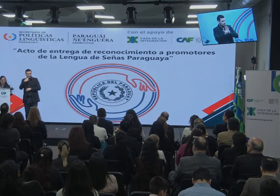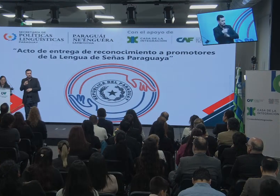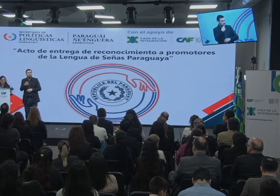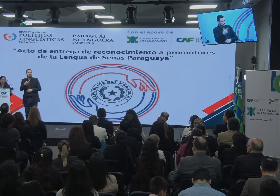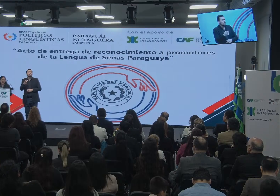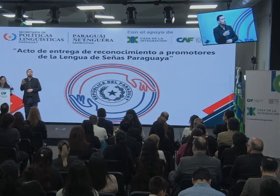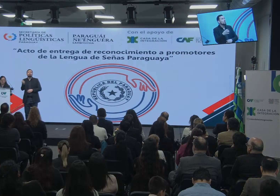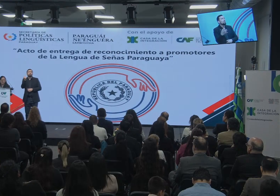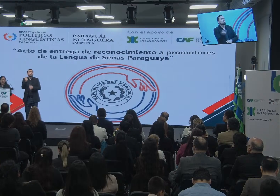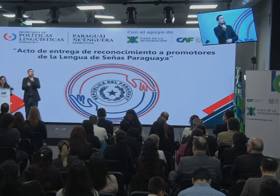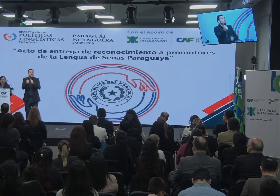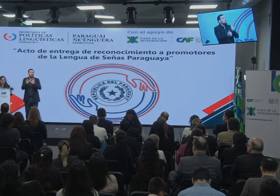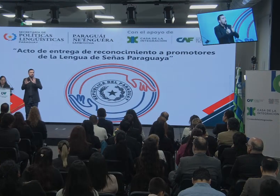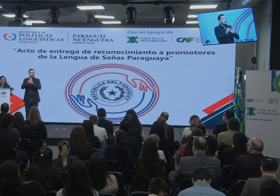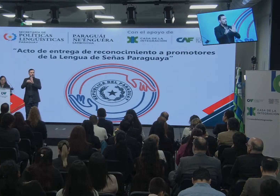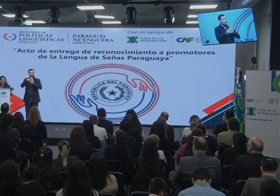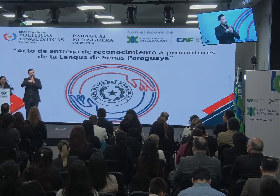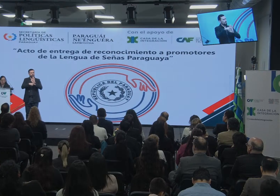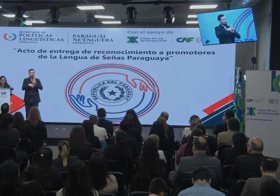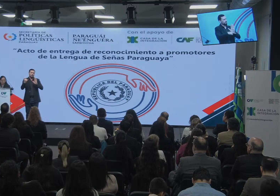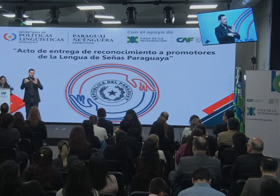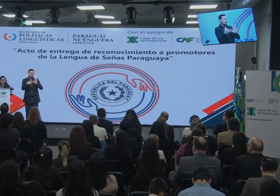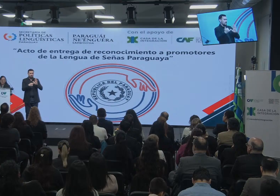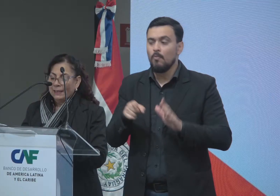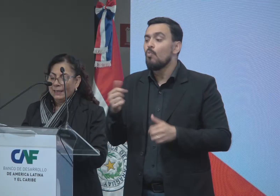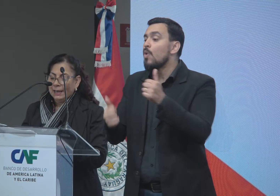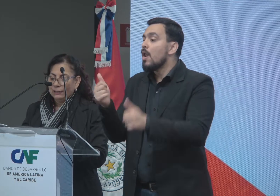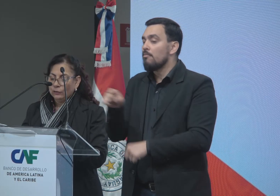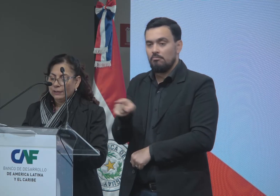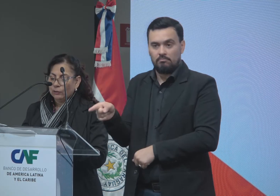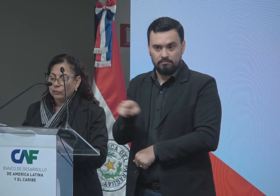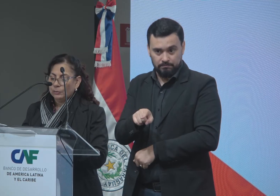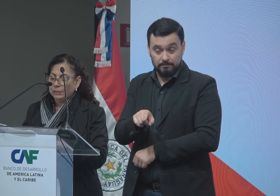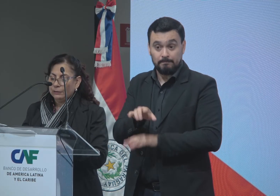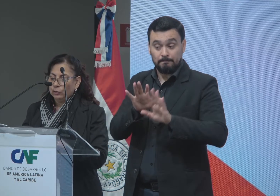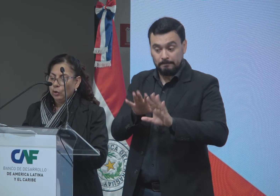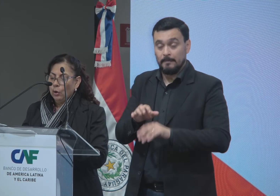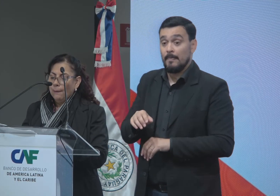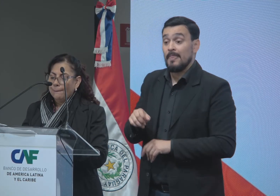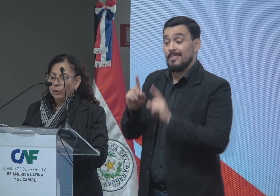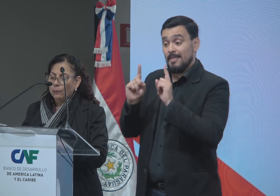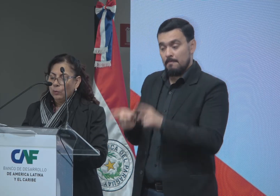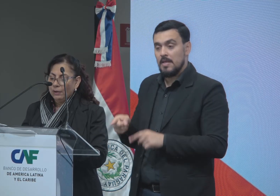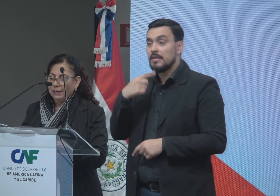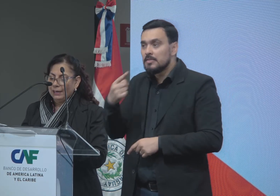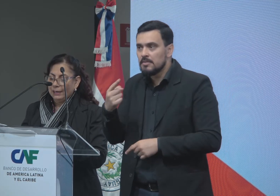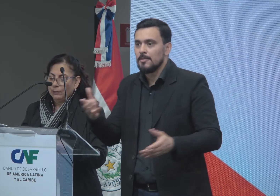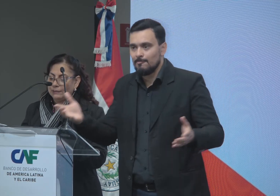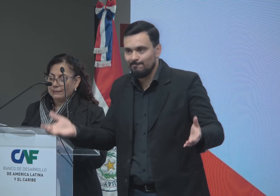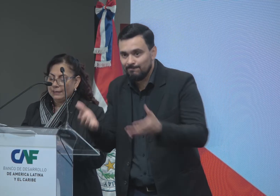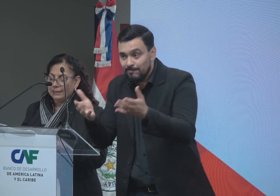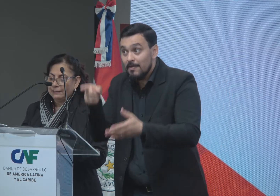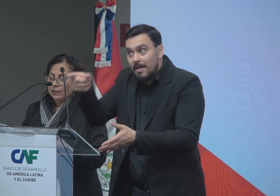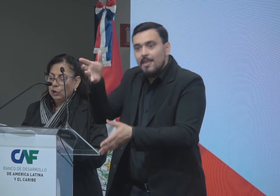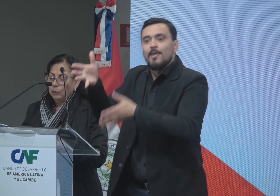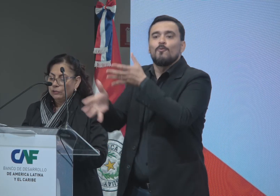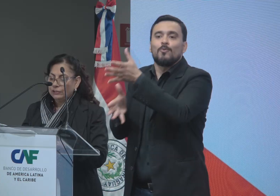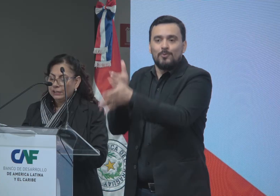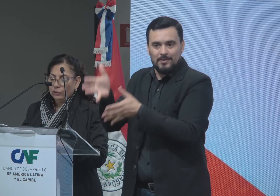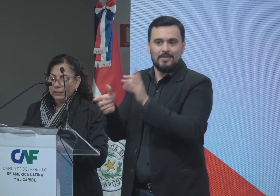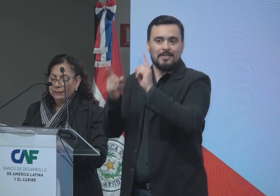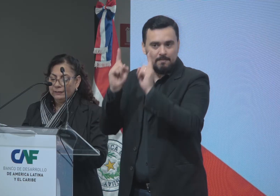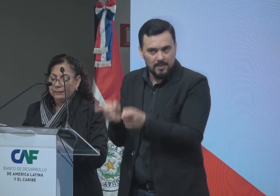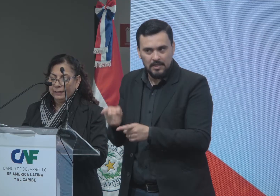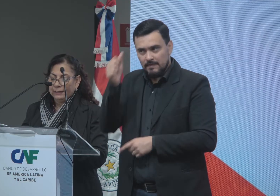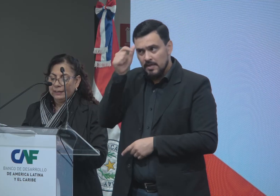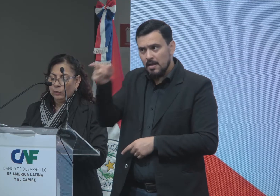de utilización de uno y otro. Que el acto de reconocimiento promueve la lengua de señas como signo